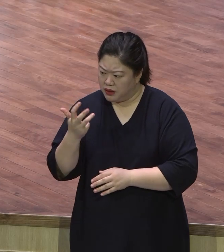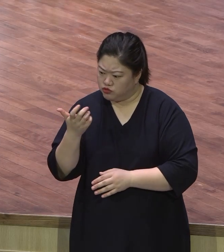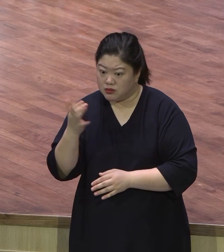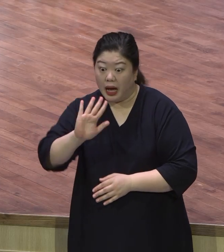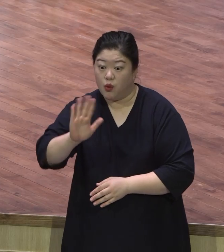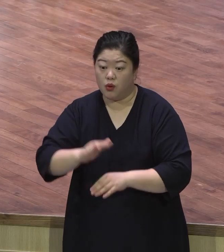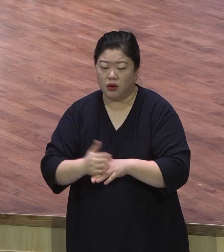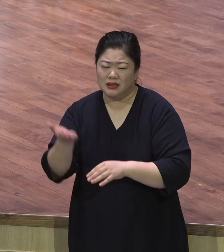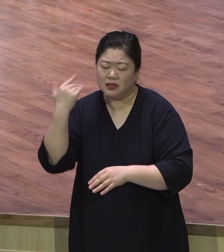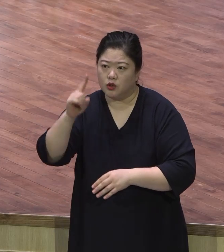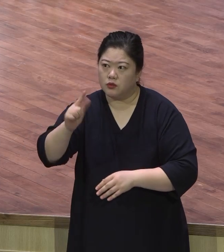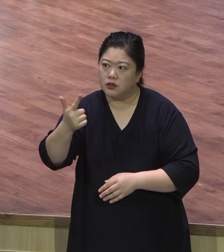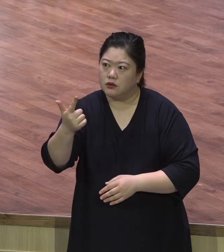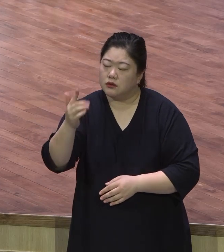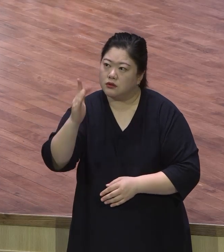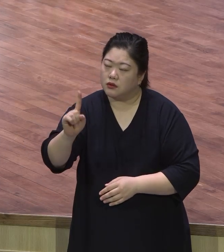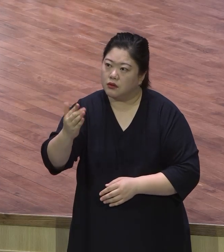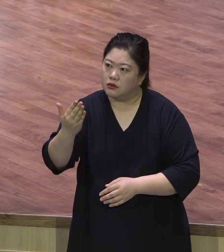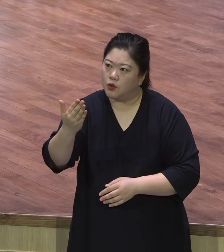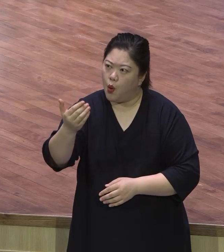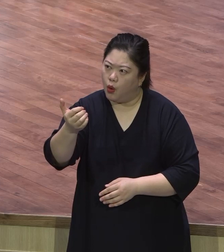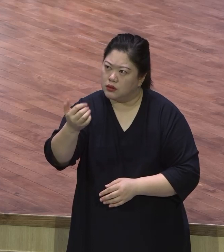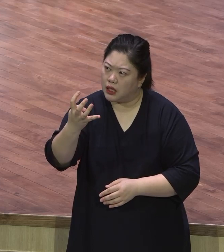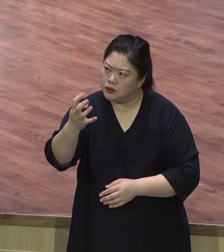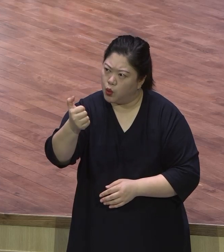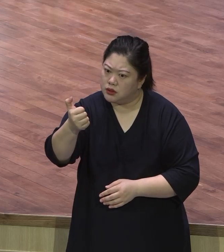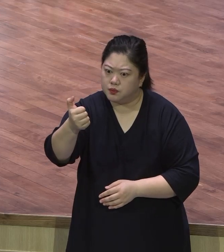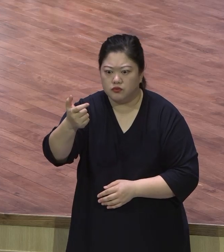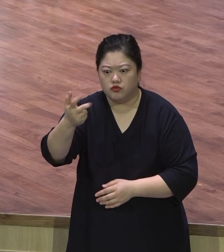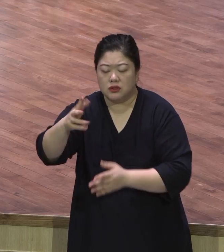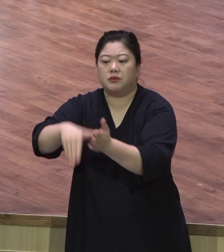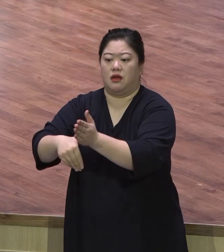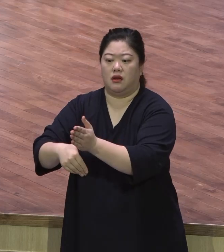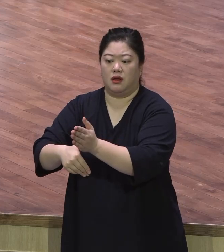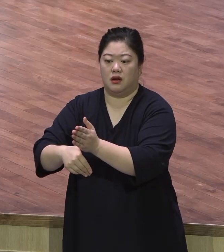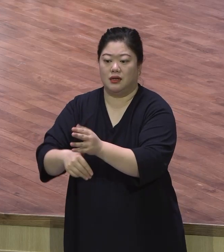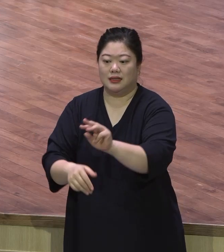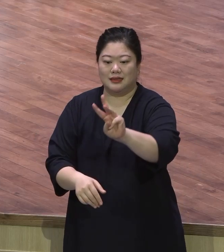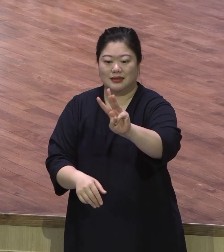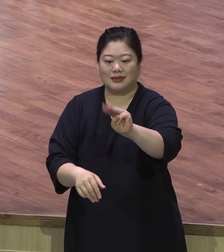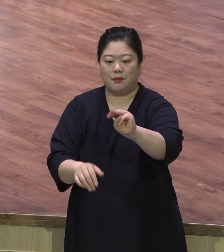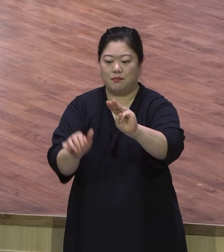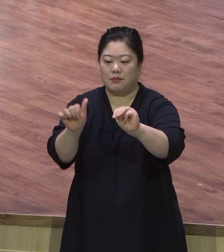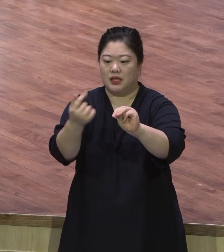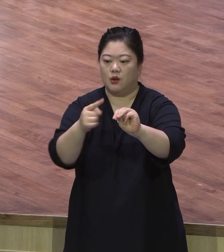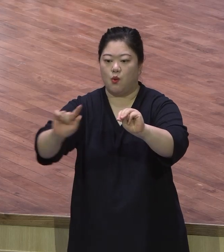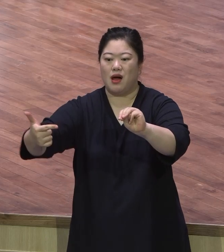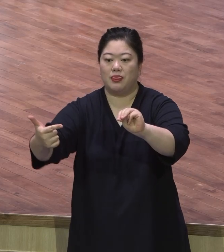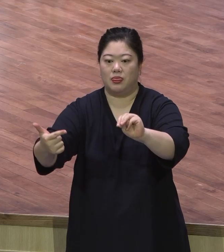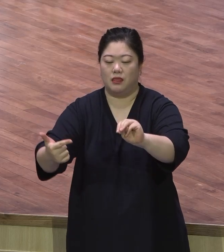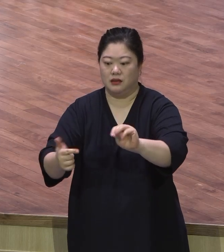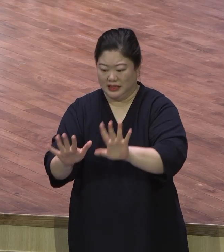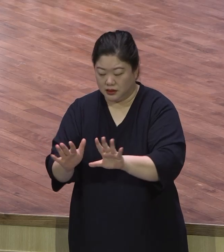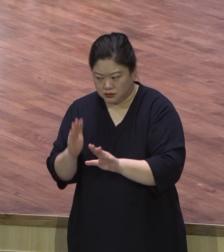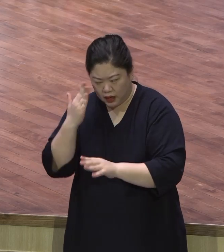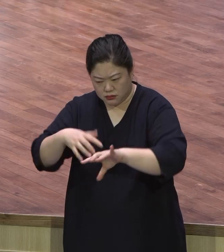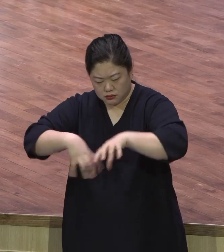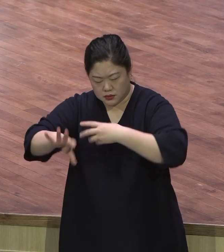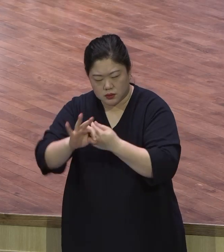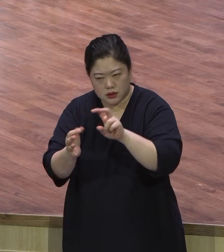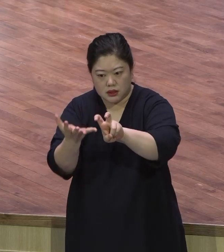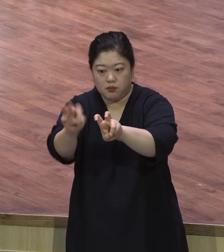일본은 우리나라보다 기독교가 병일 앞서거든요 그 교회 건축 양식을 그렇게 공부하도록 해가지고